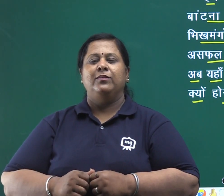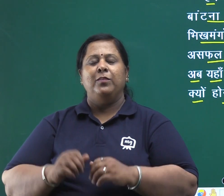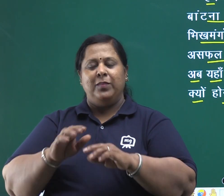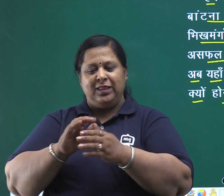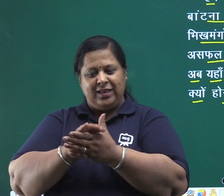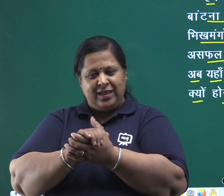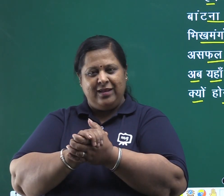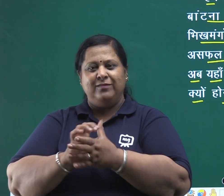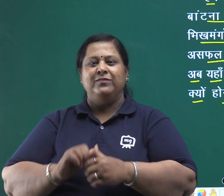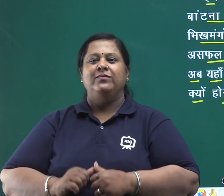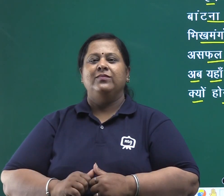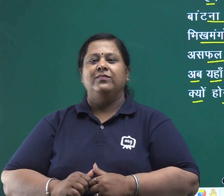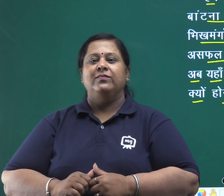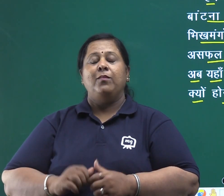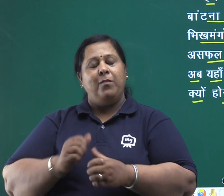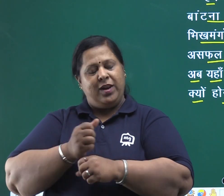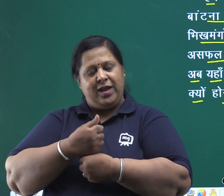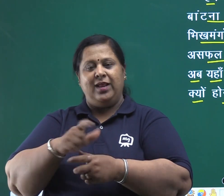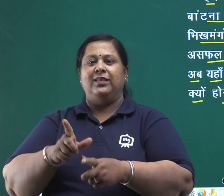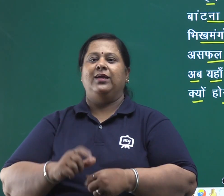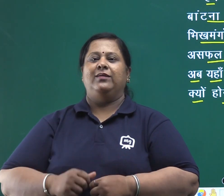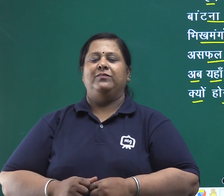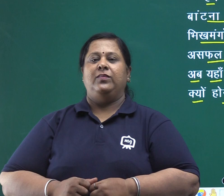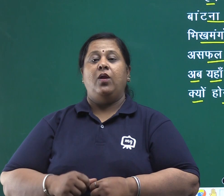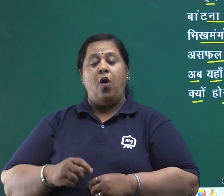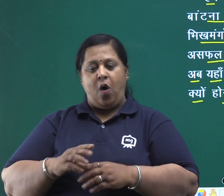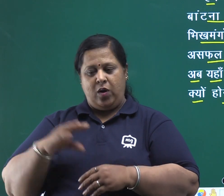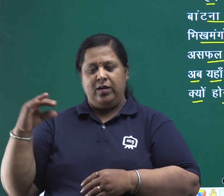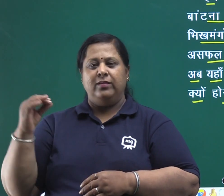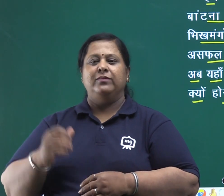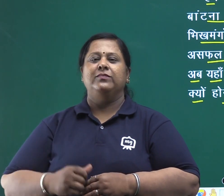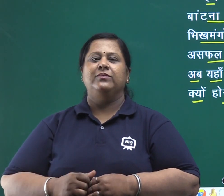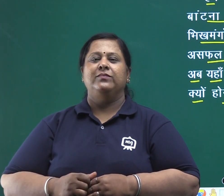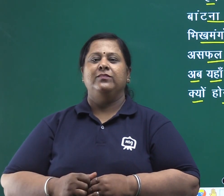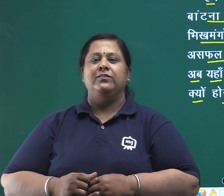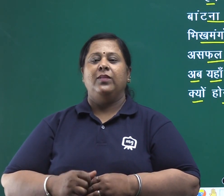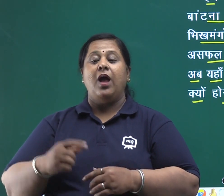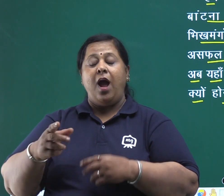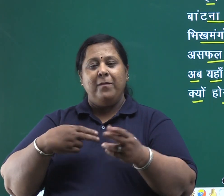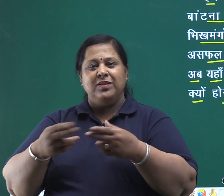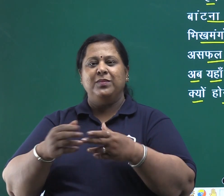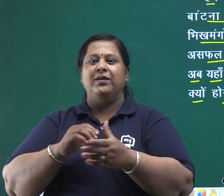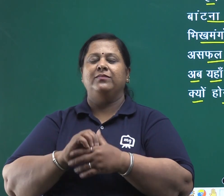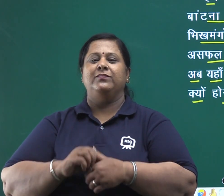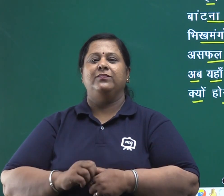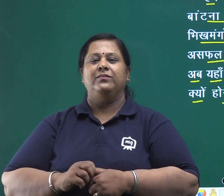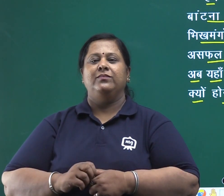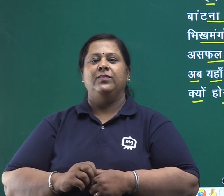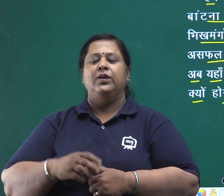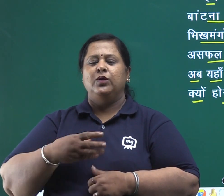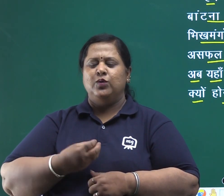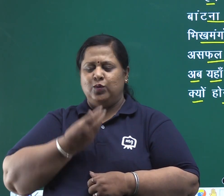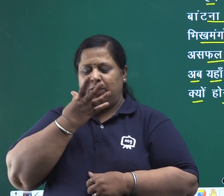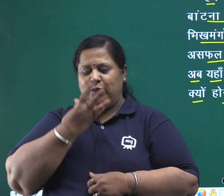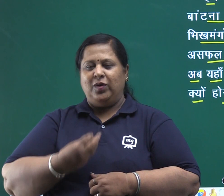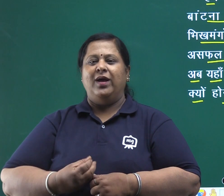मित्रता बनाए रखते हैं और आपस में सुख दुख